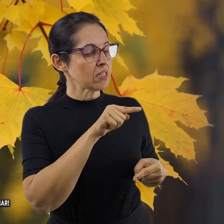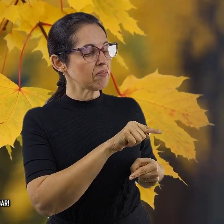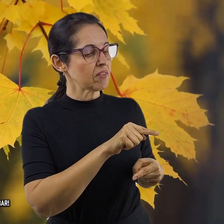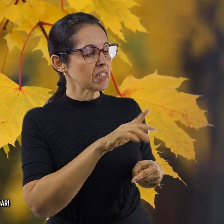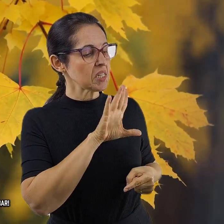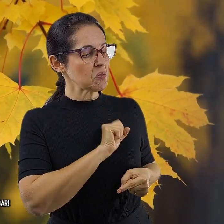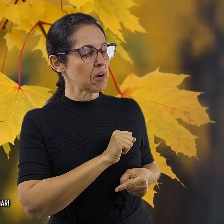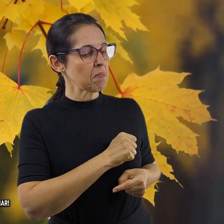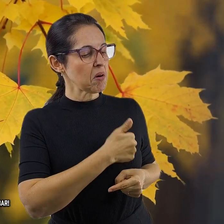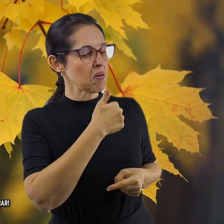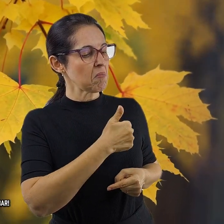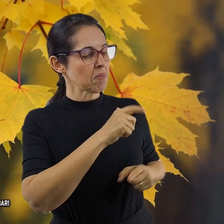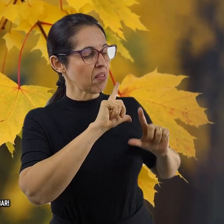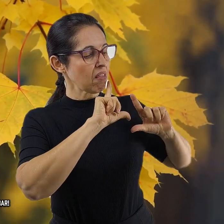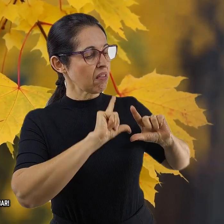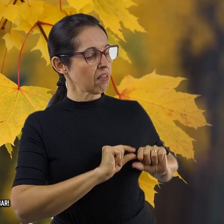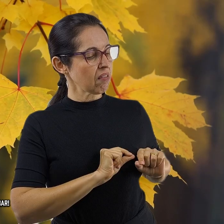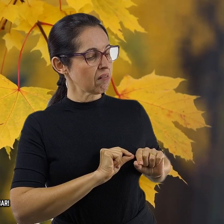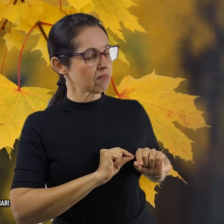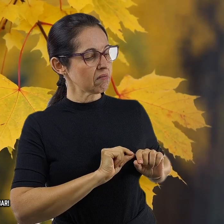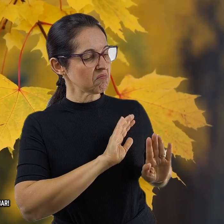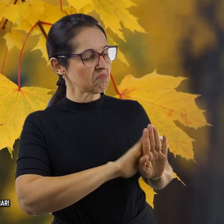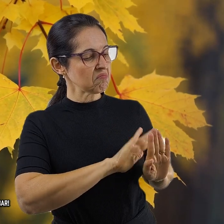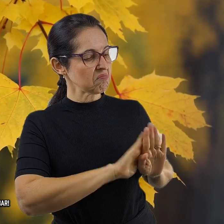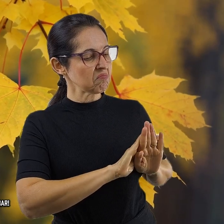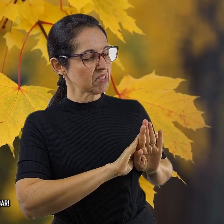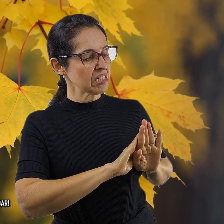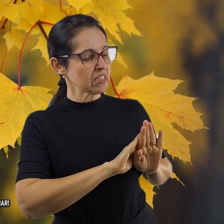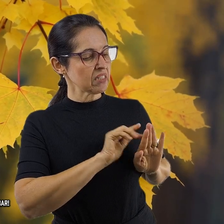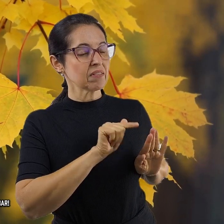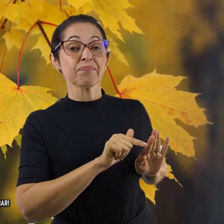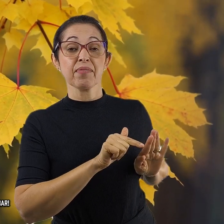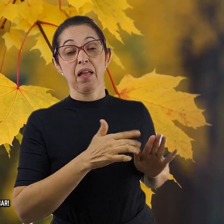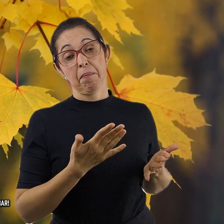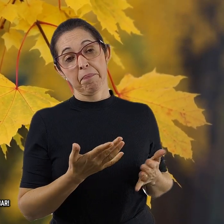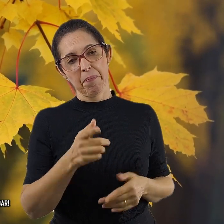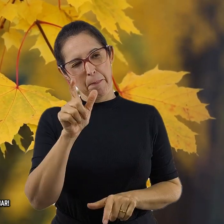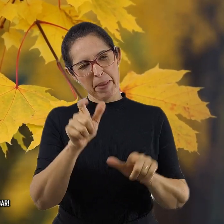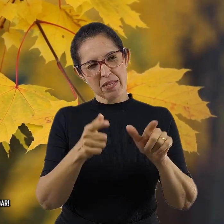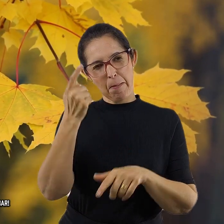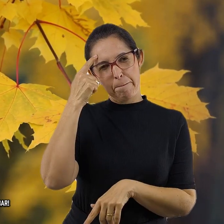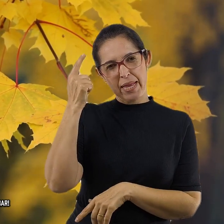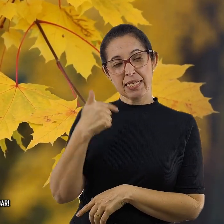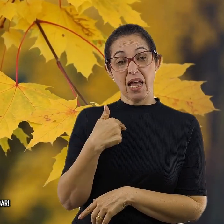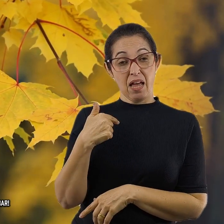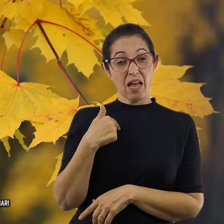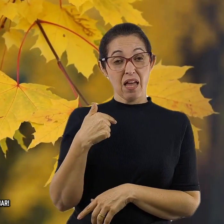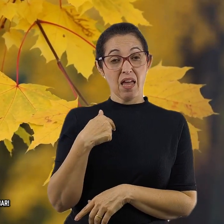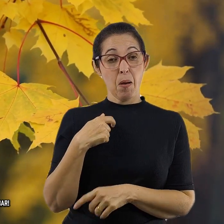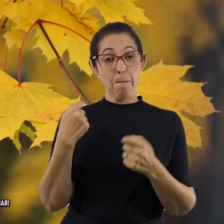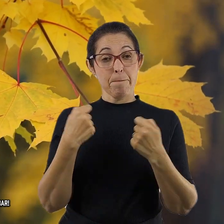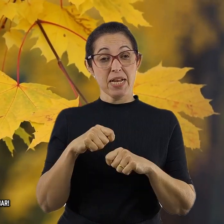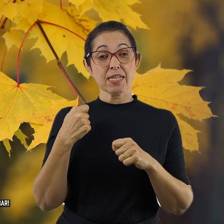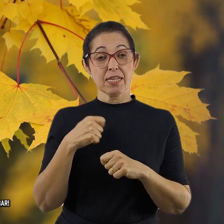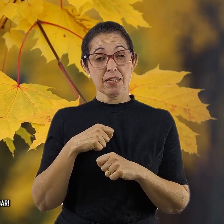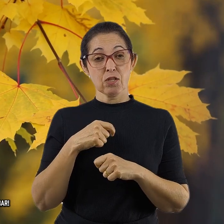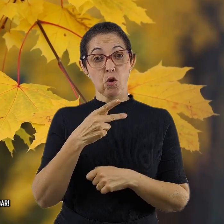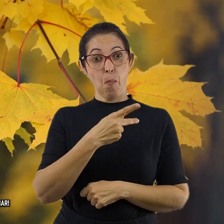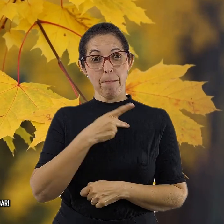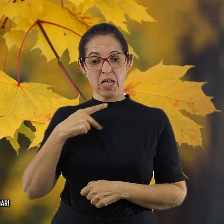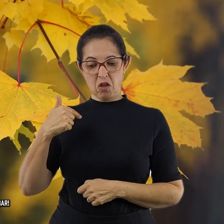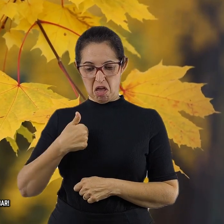deixaste o primeiro amor. Irmãos, ninguém, às vezes as pessoas pensam: não, eu para ser útil, eu tenho de estar lá na frente, no lugar do